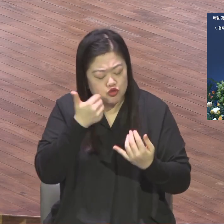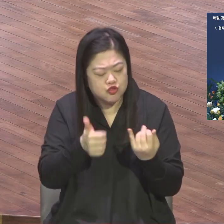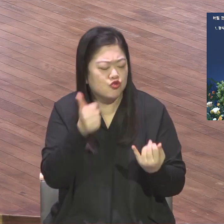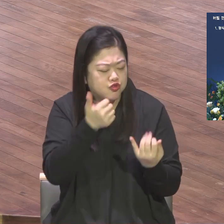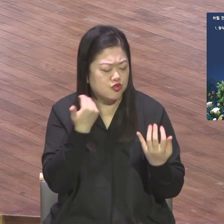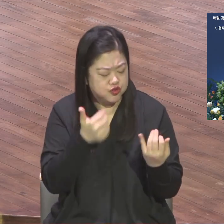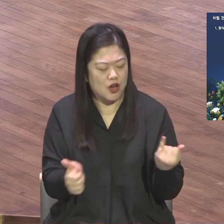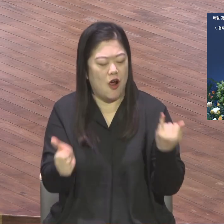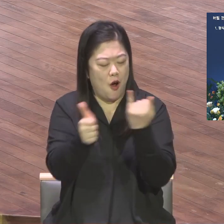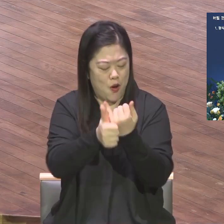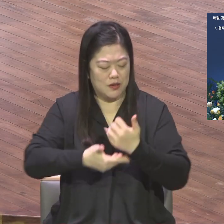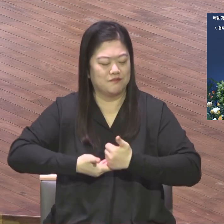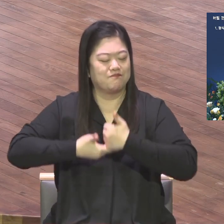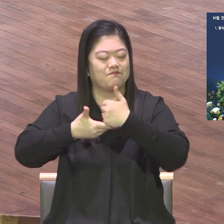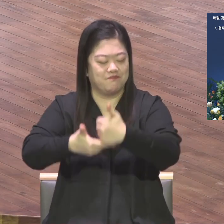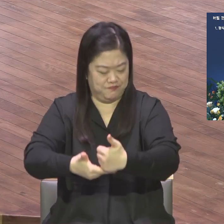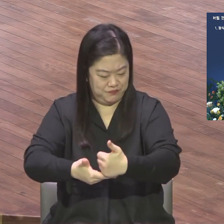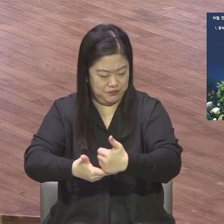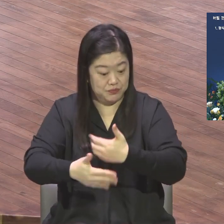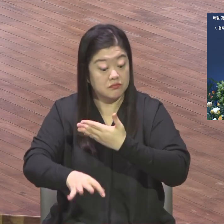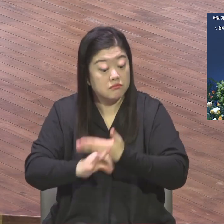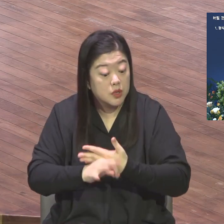있는데